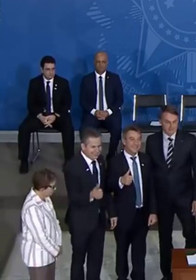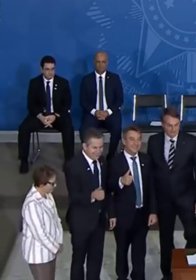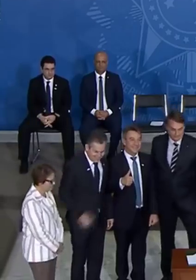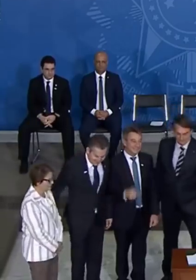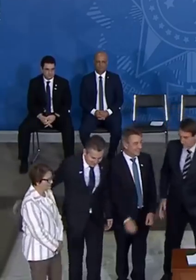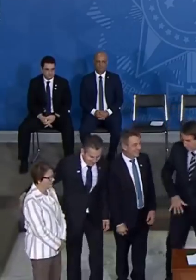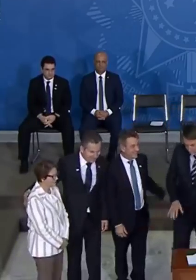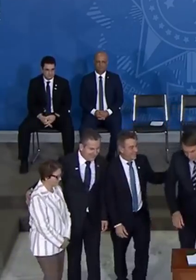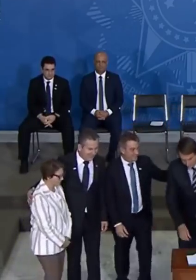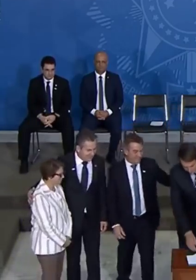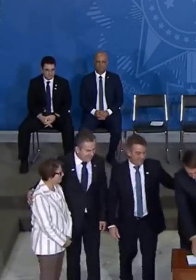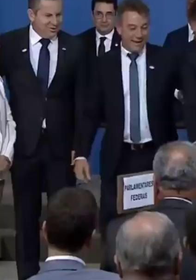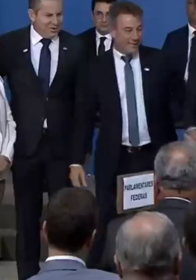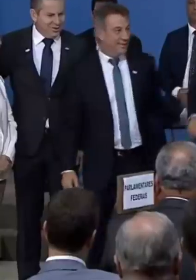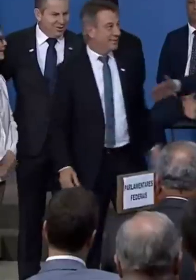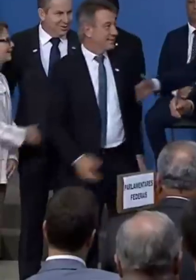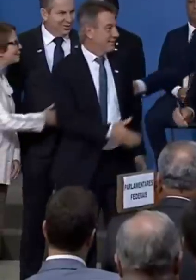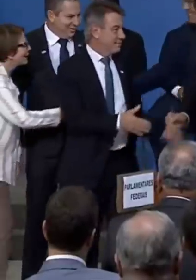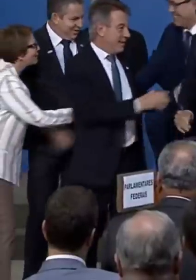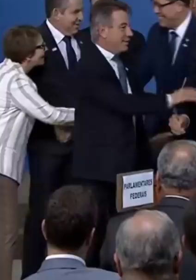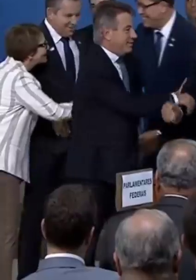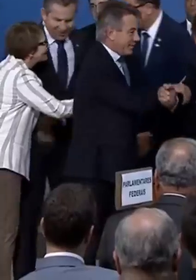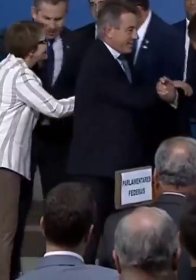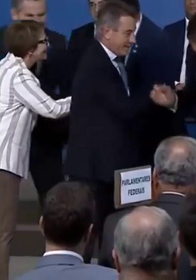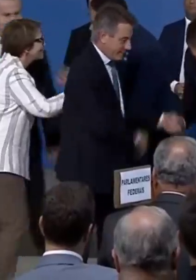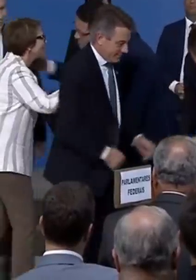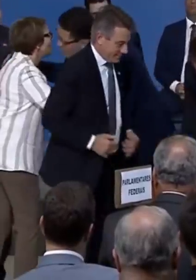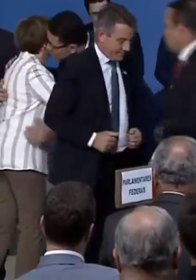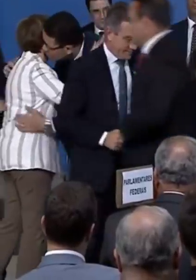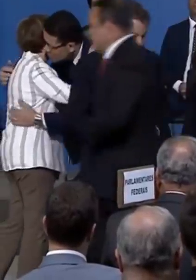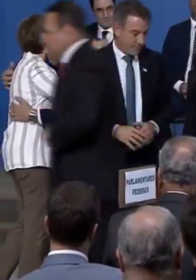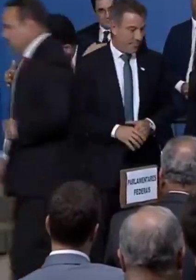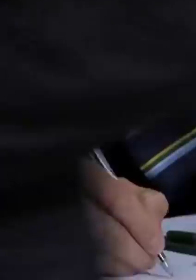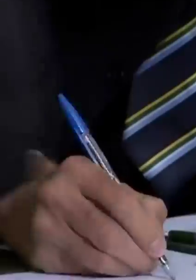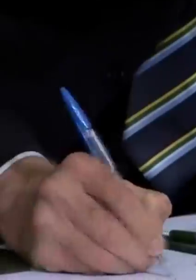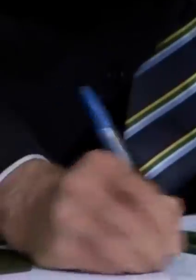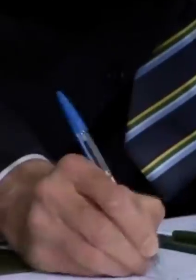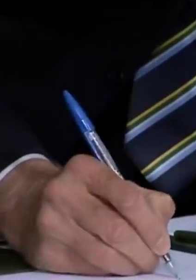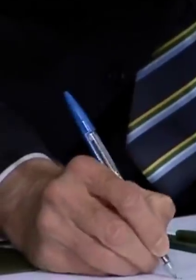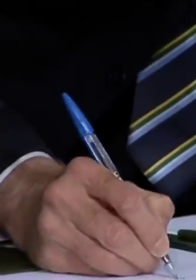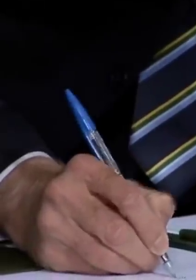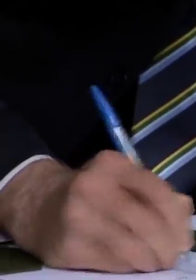das famílias beneficiárias do Programa Nacional de Reforma Agrária.